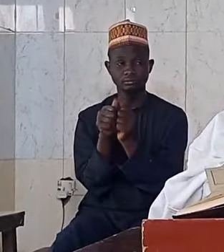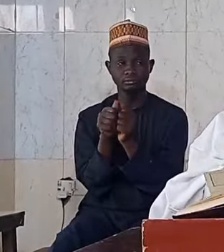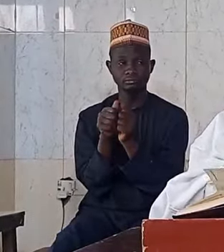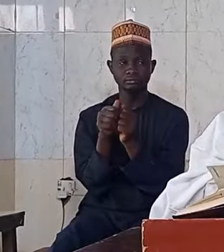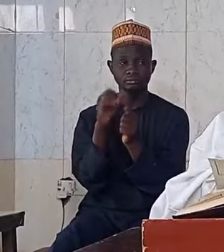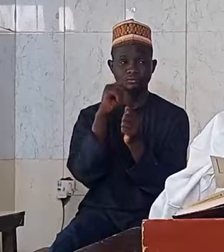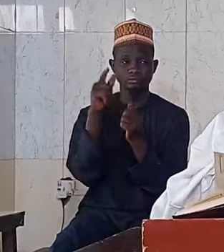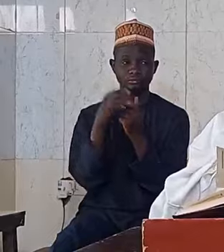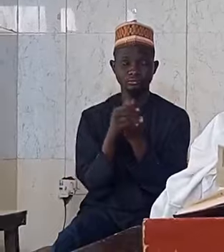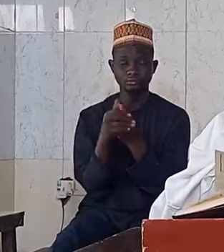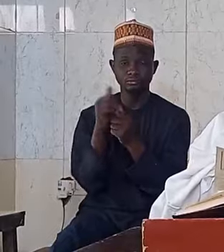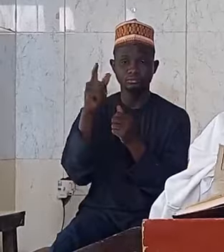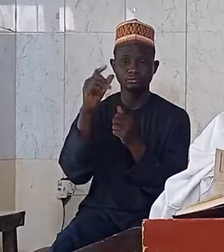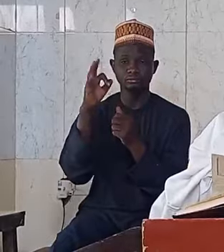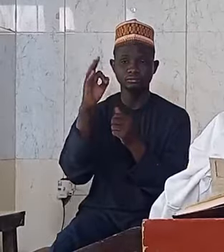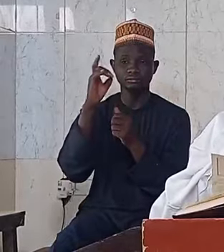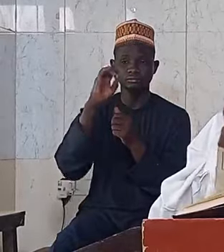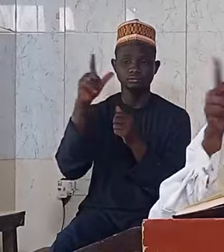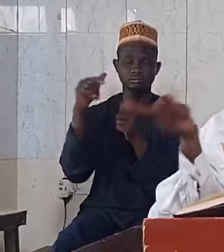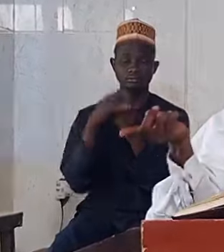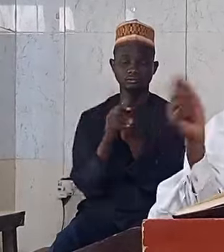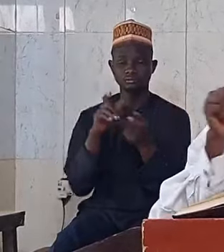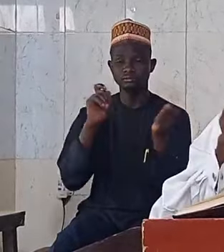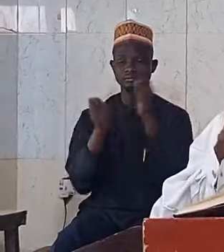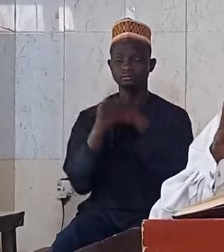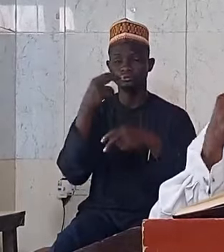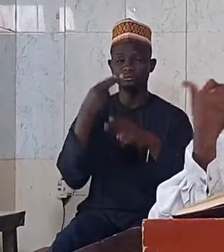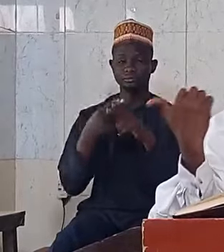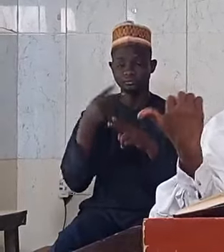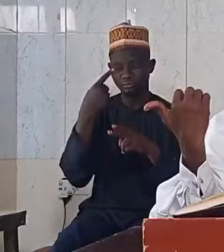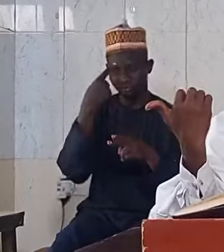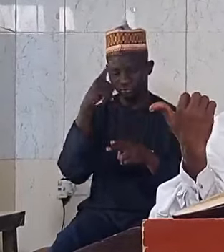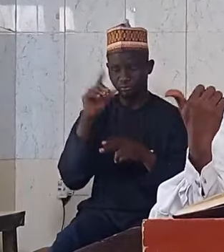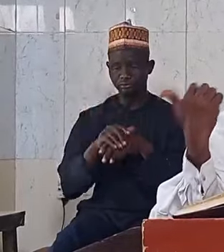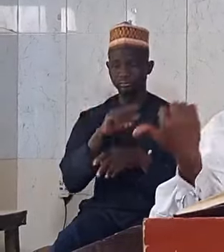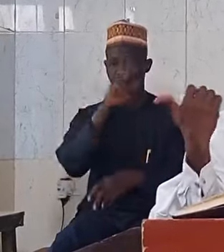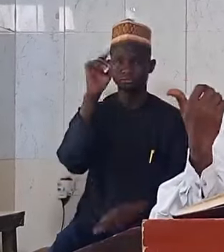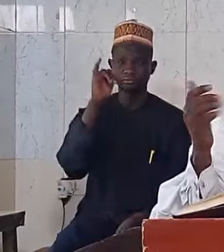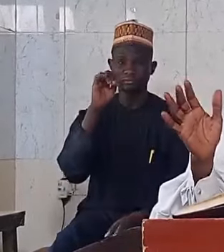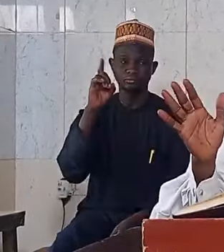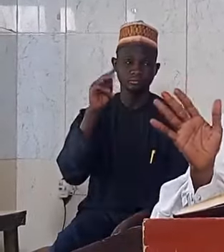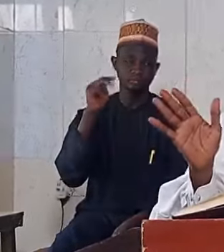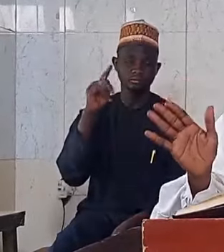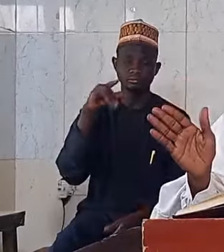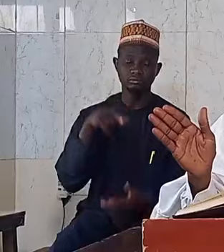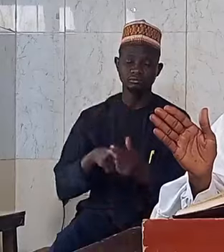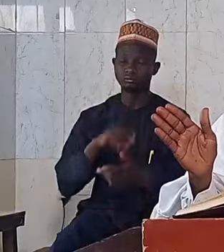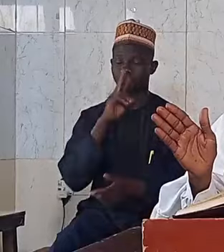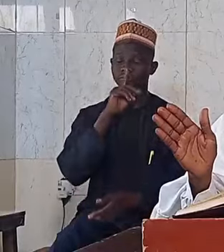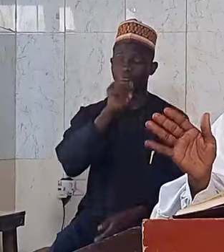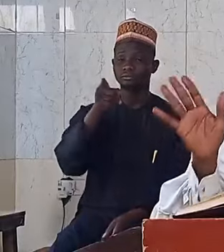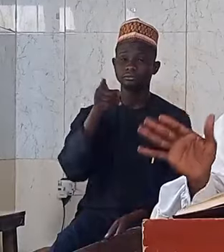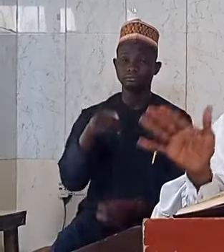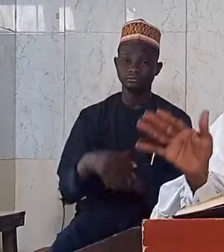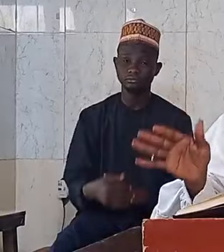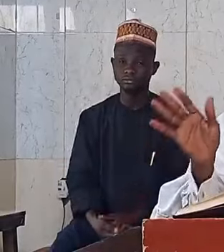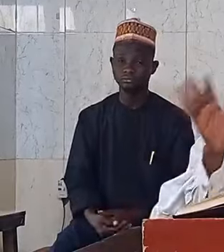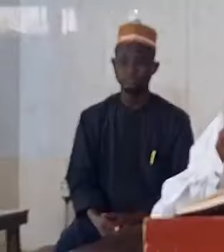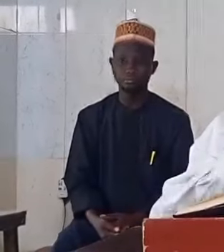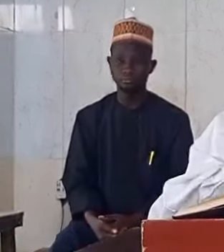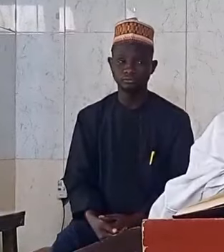الفاضلي كنقولن الفاضلي مه صفة شيء شيني نأتي نوا نزيد تولن نأتي نمني